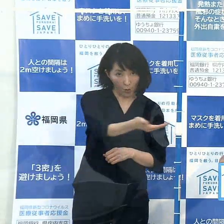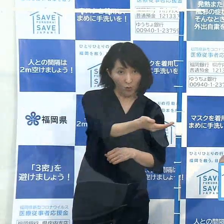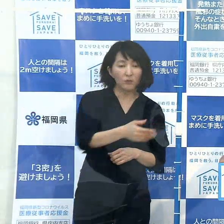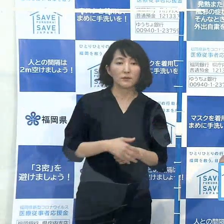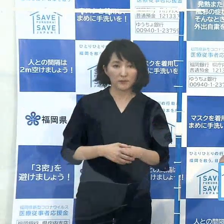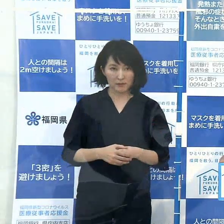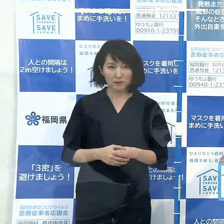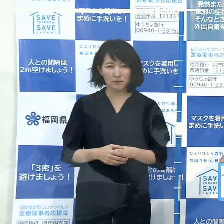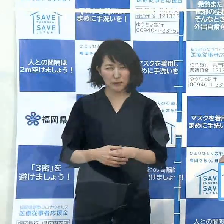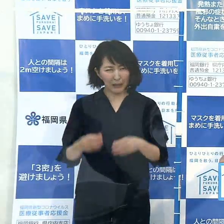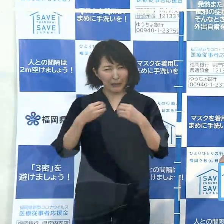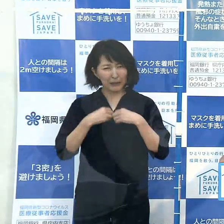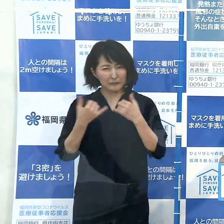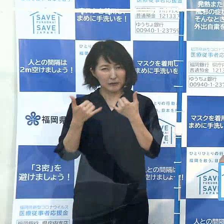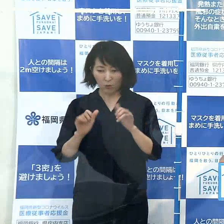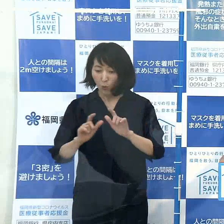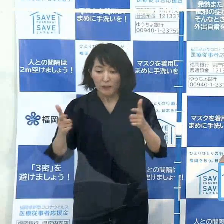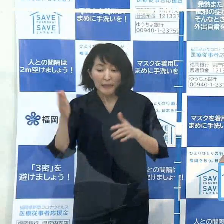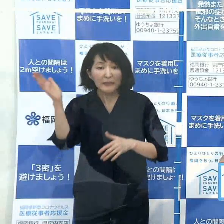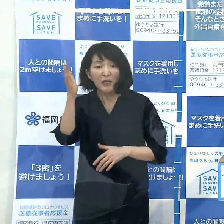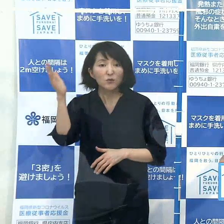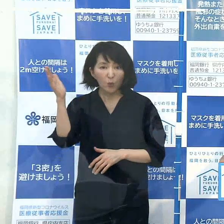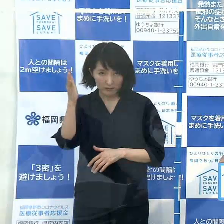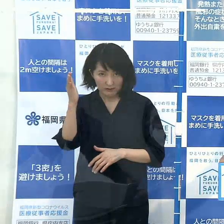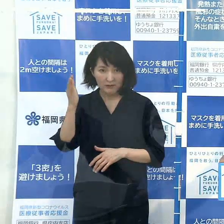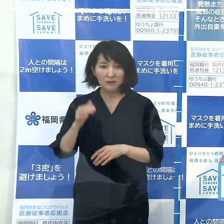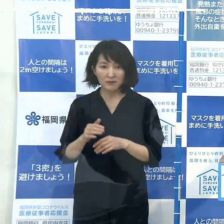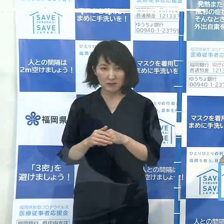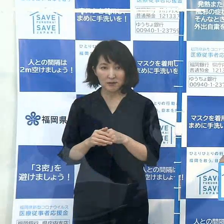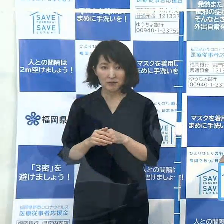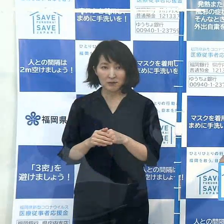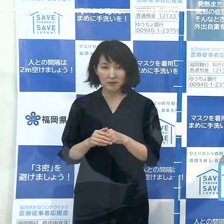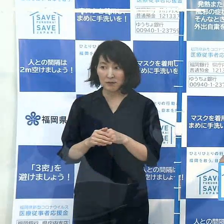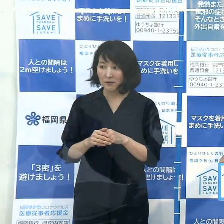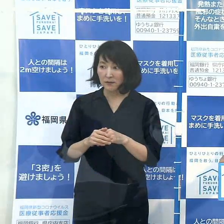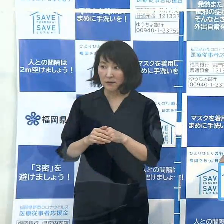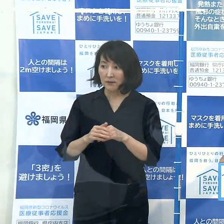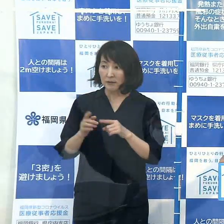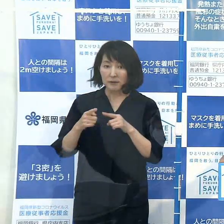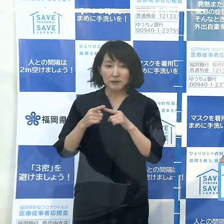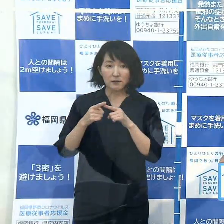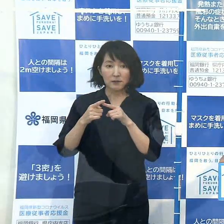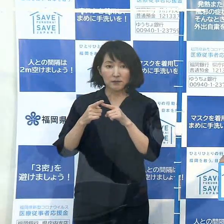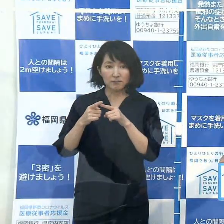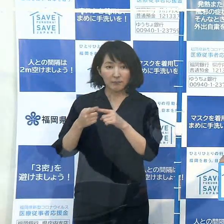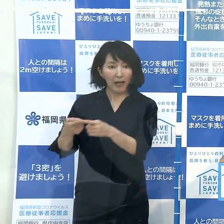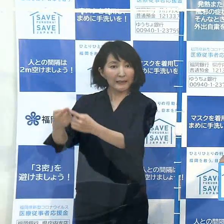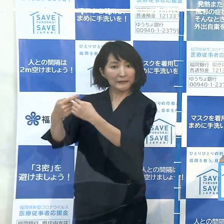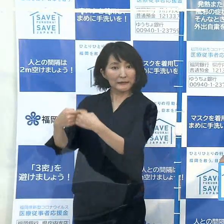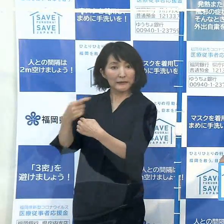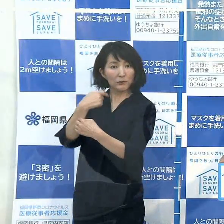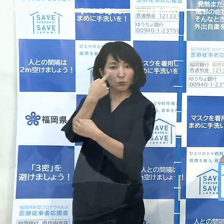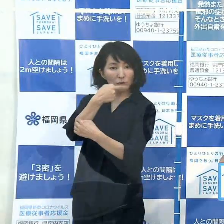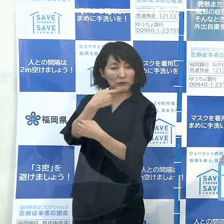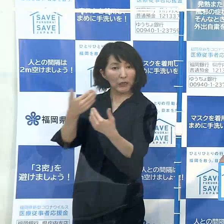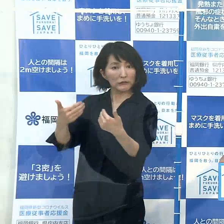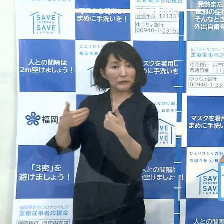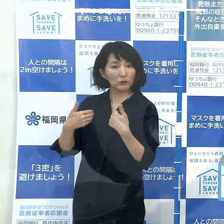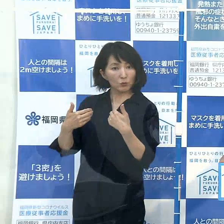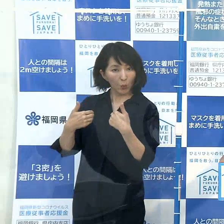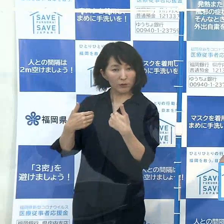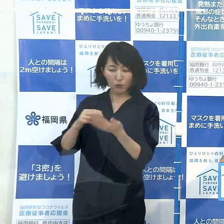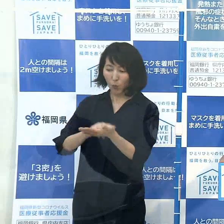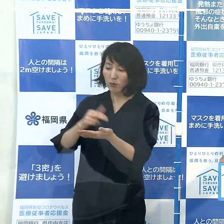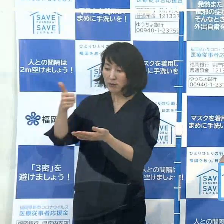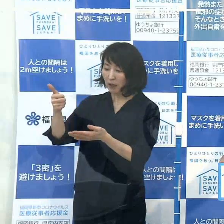患者を増やさないための入り口の対策がちょっと必要なんじゃないかというお医者さんから声が上がっているんです